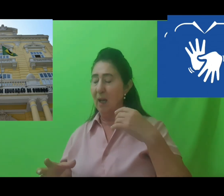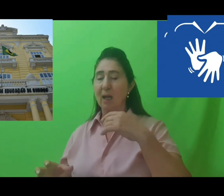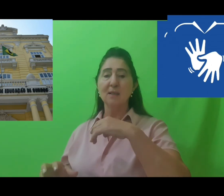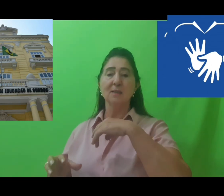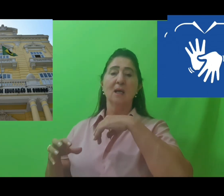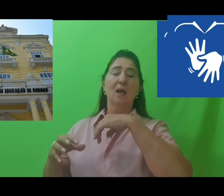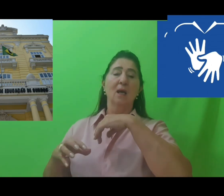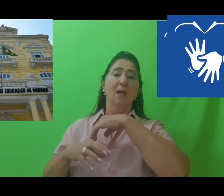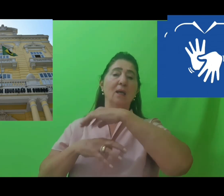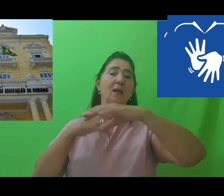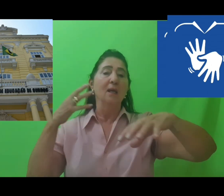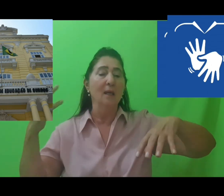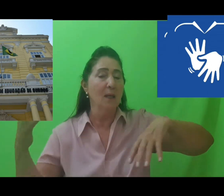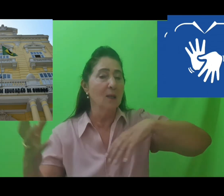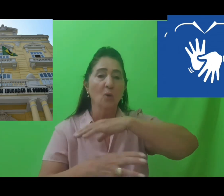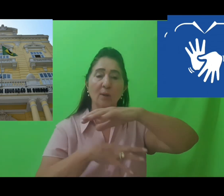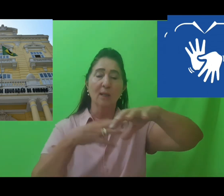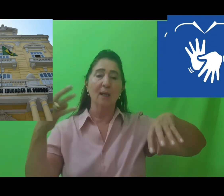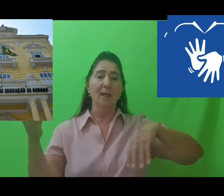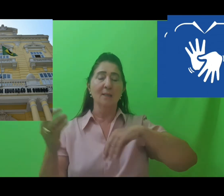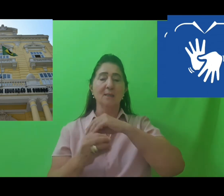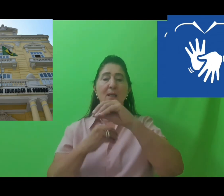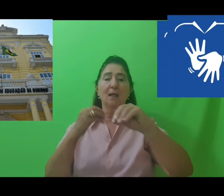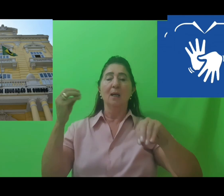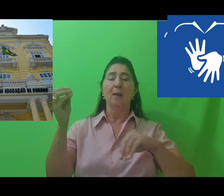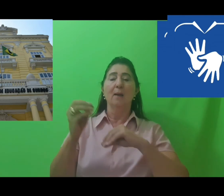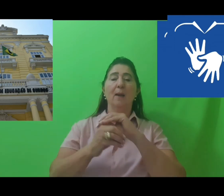sinais, e toda essa